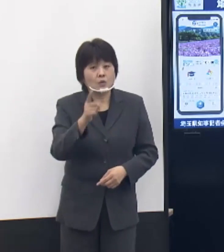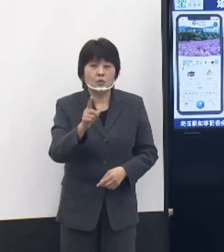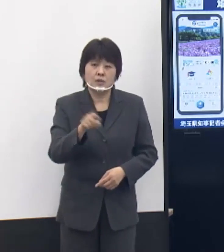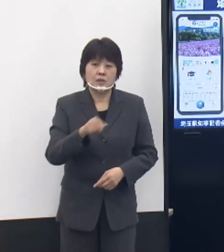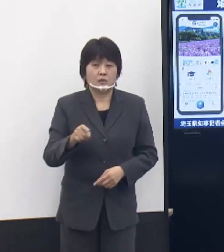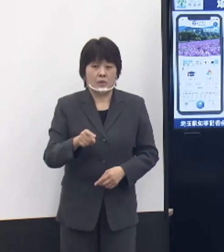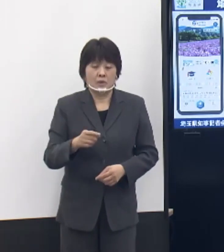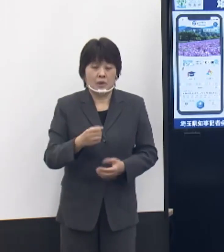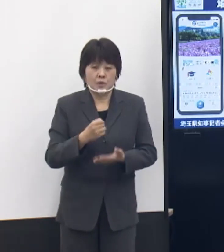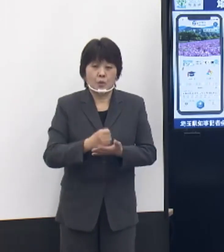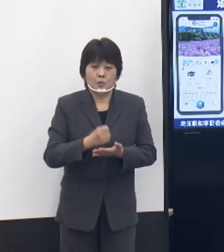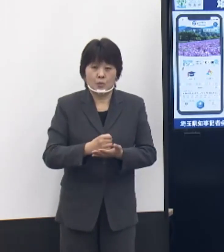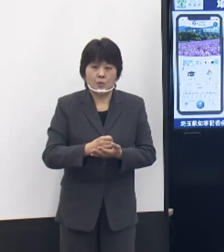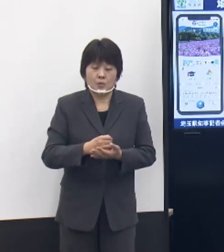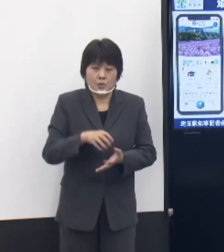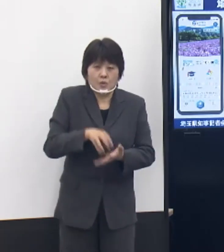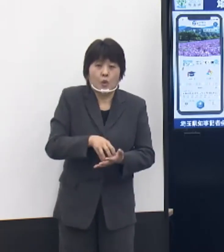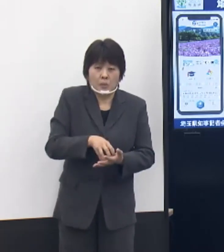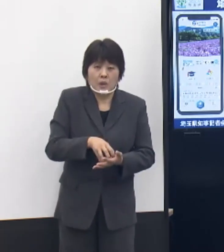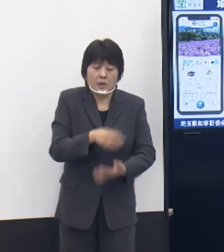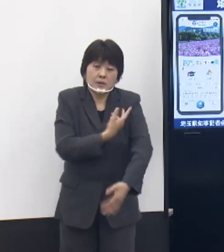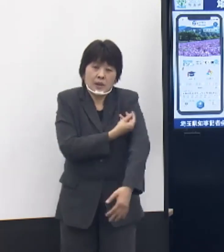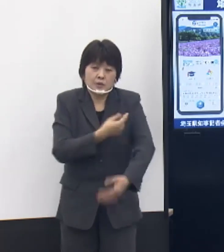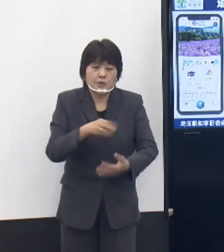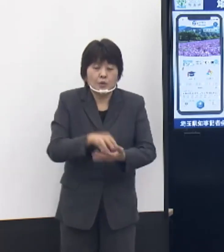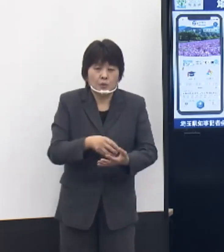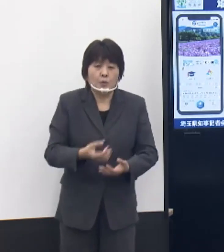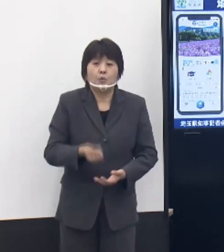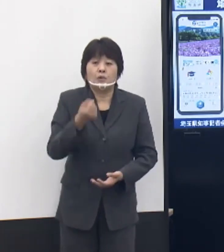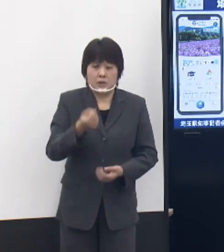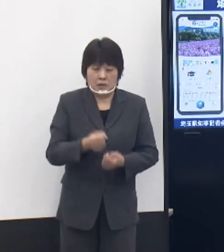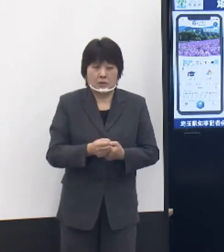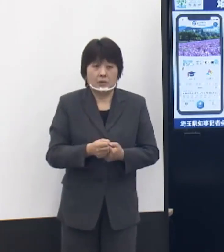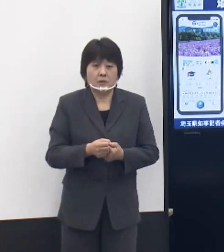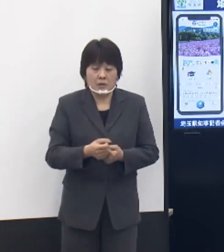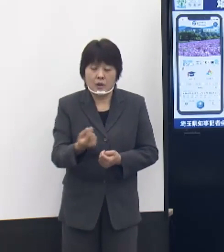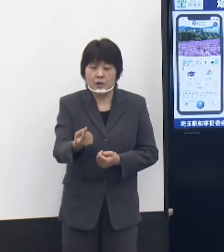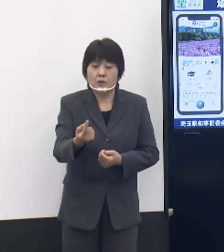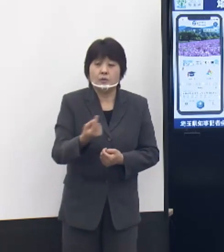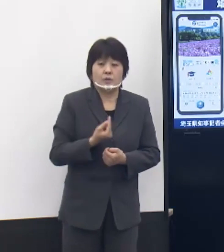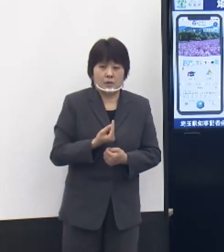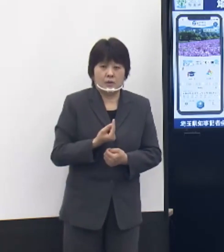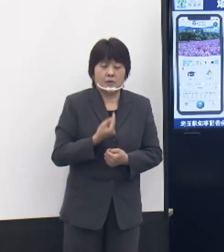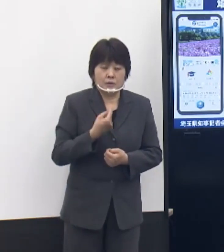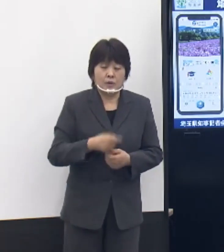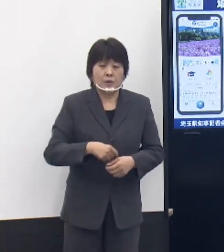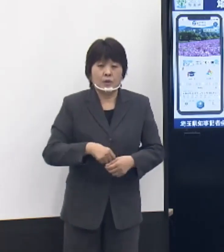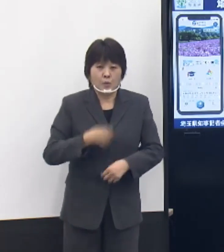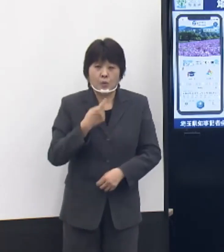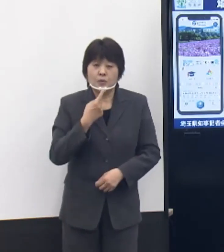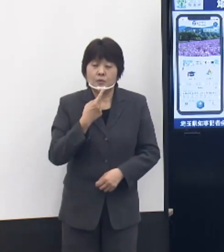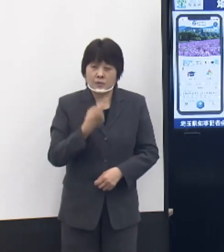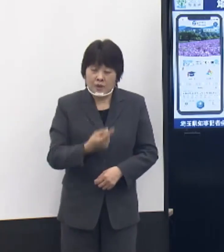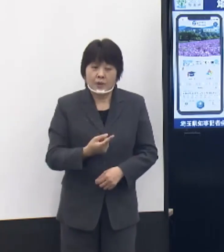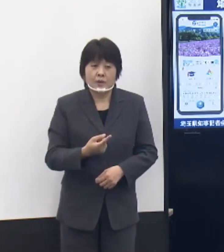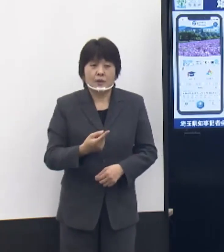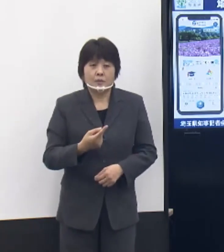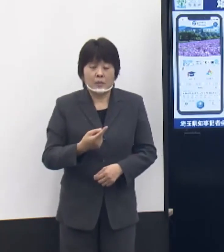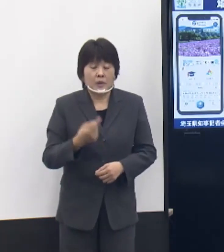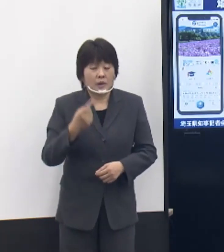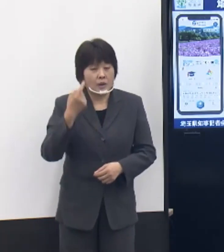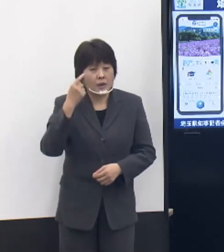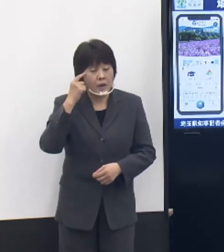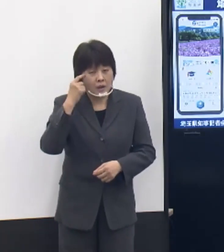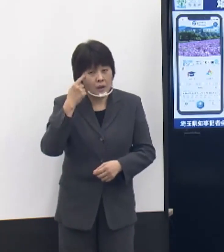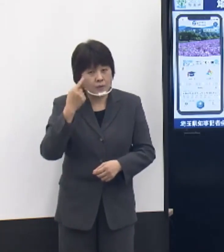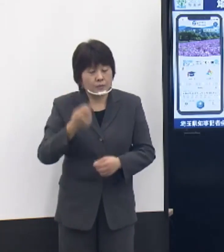接種証明持ってて、そこで接種証を取られるというのは、正直私たちが考